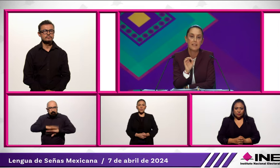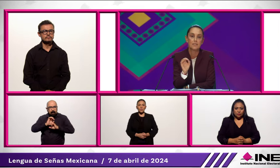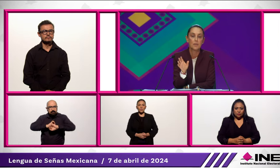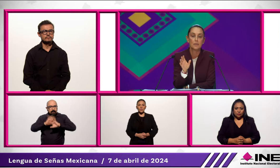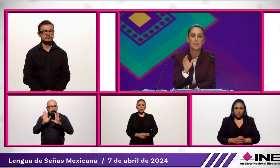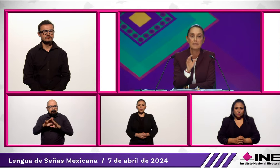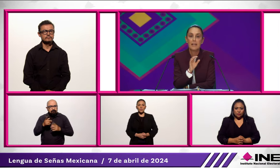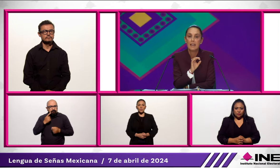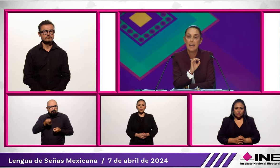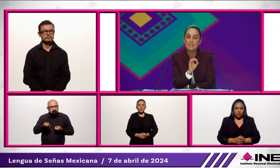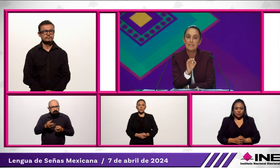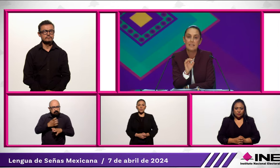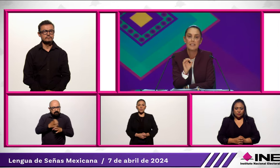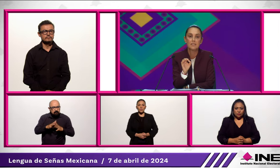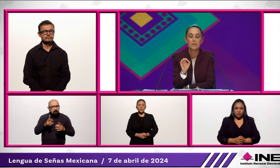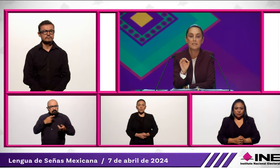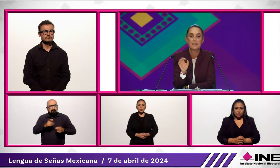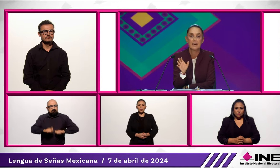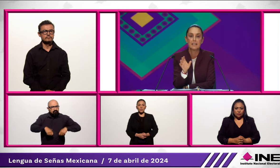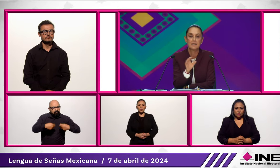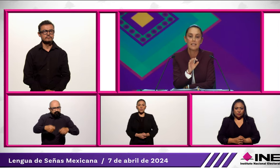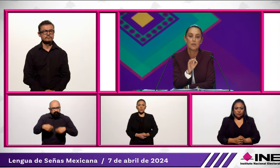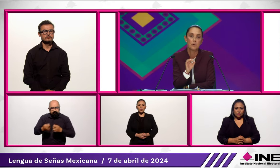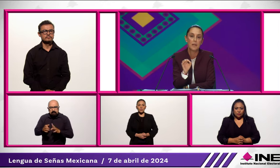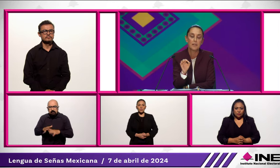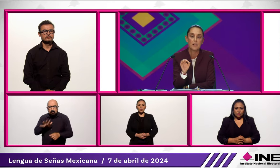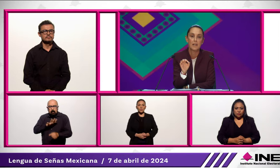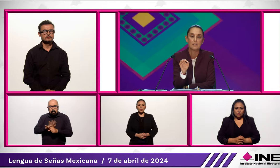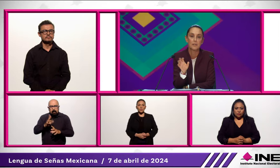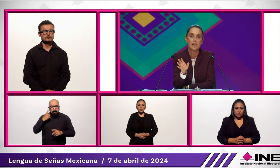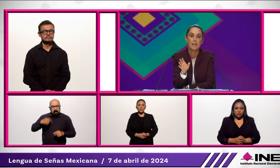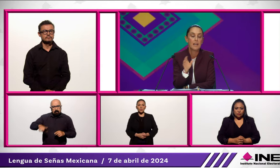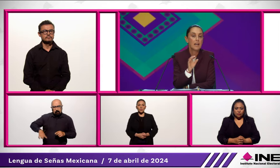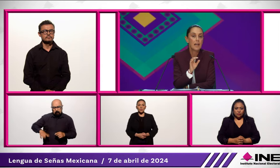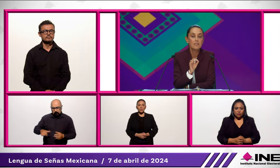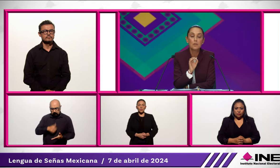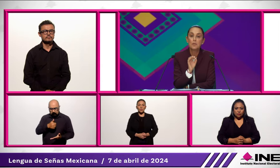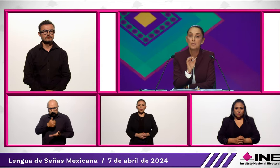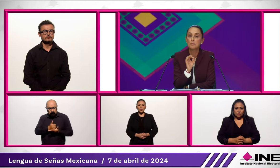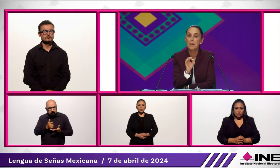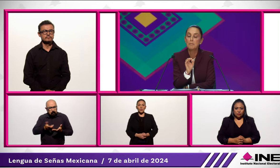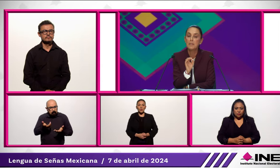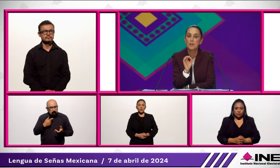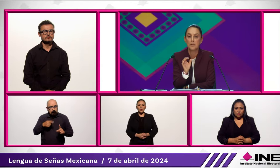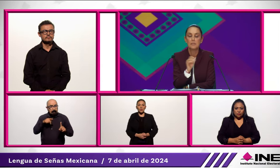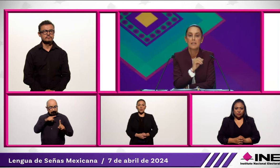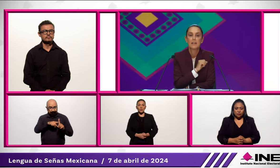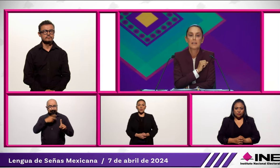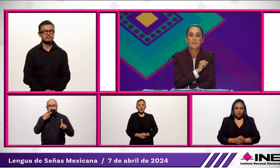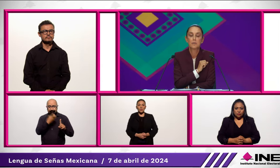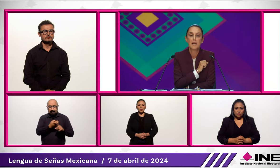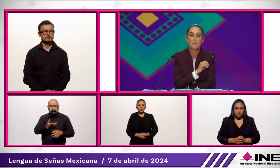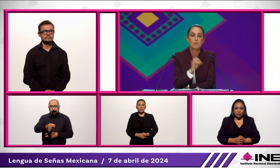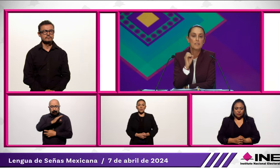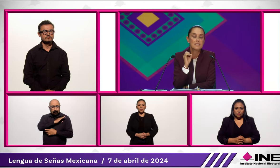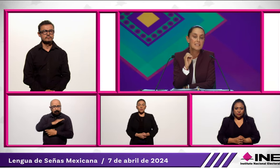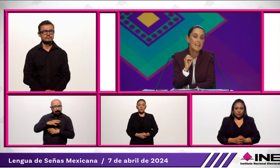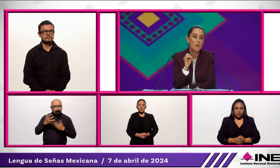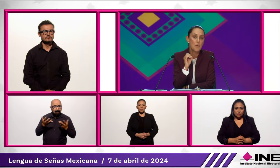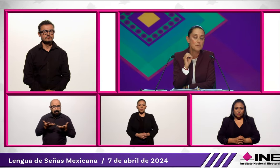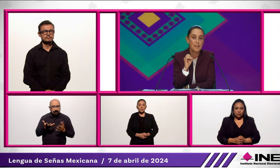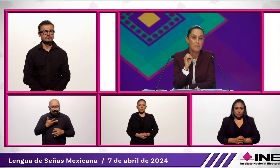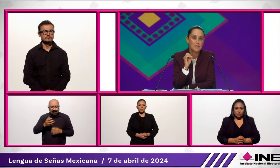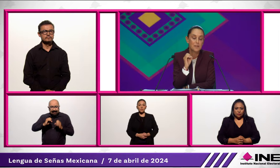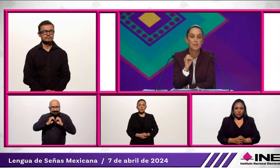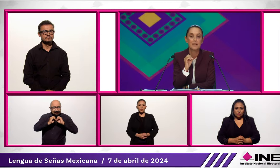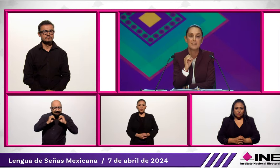las licitaciones, las asignaciones directas en el gobierno de la ciudad. Esto nos permitió que tuviéramos